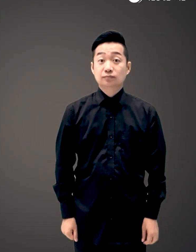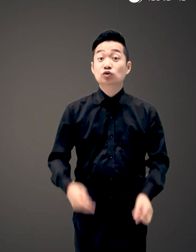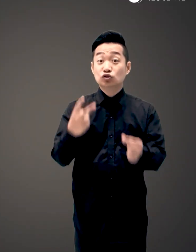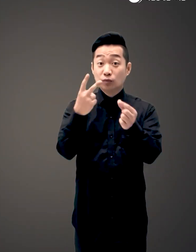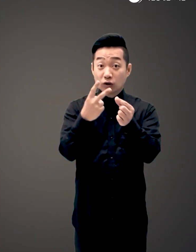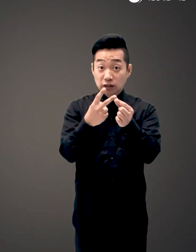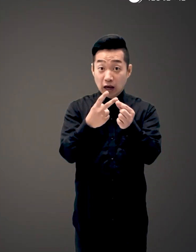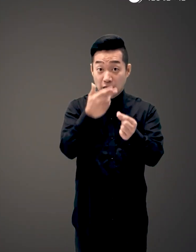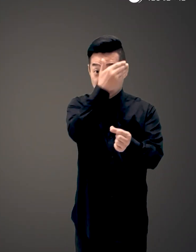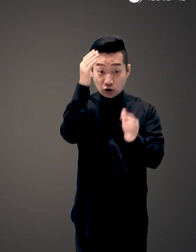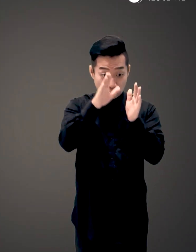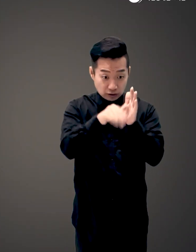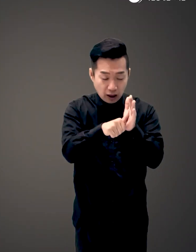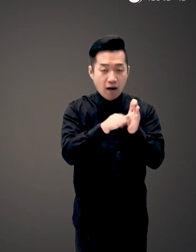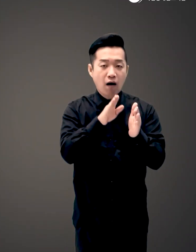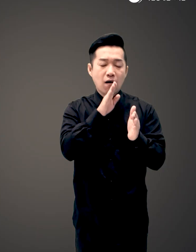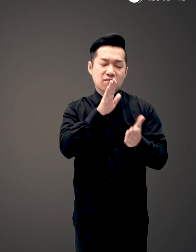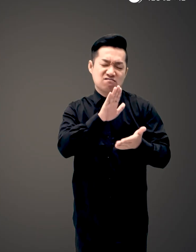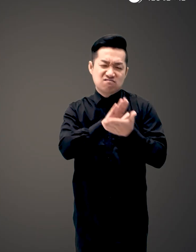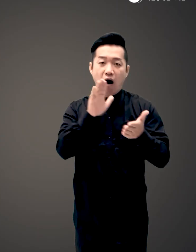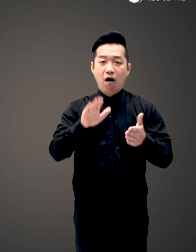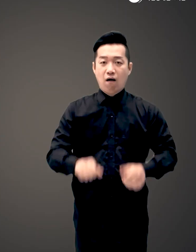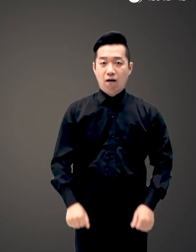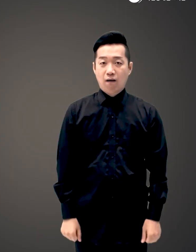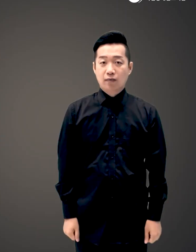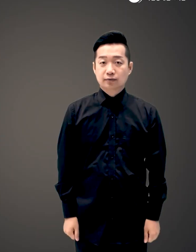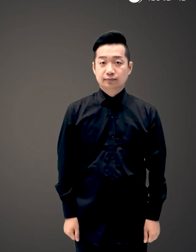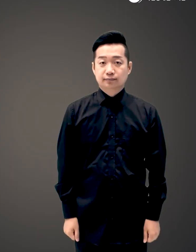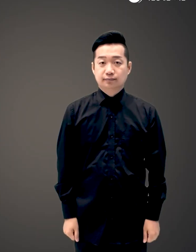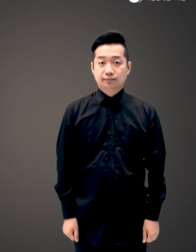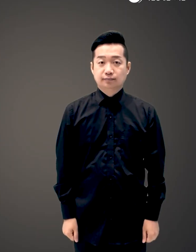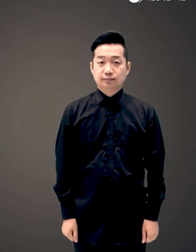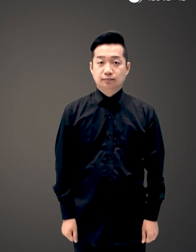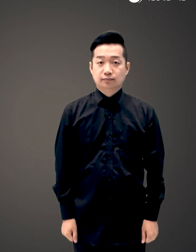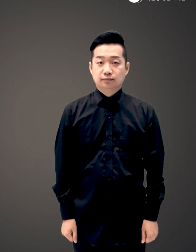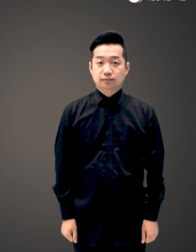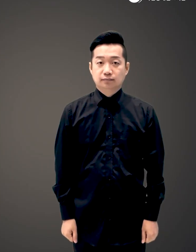두 번째, 그 청춘은 강렬했습니다.